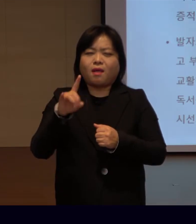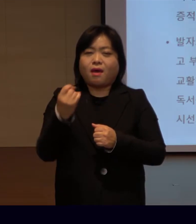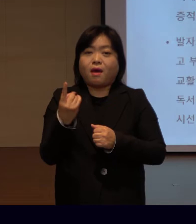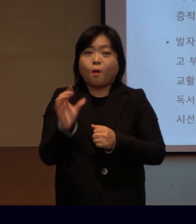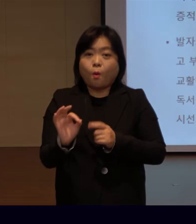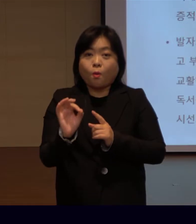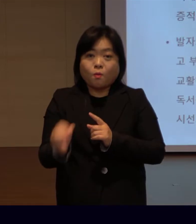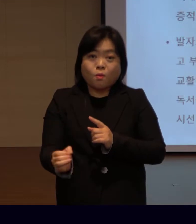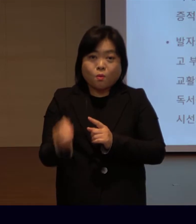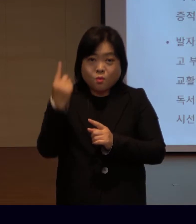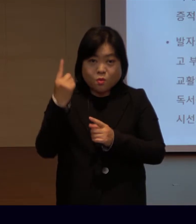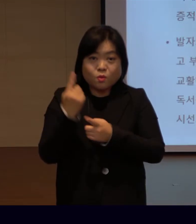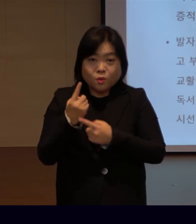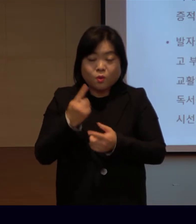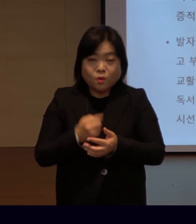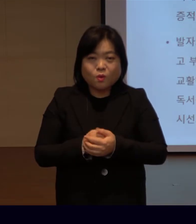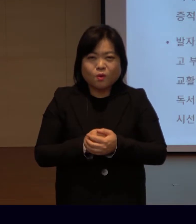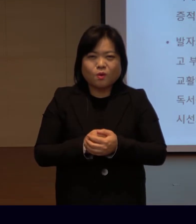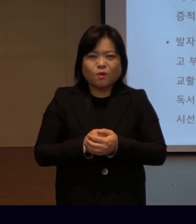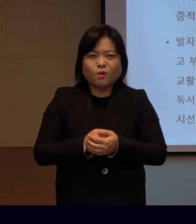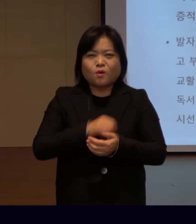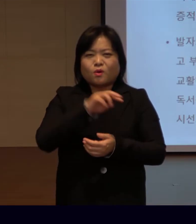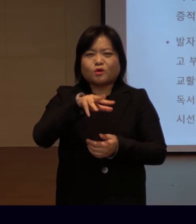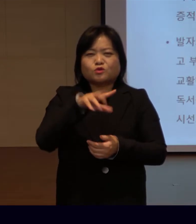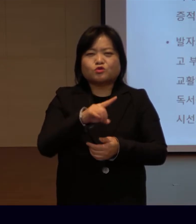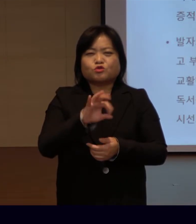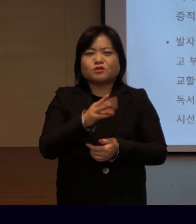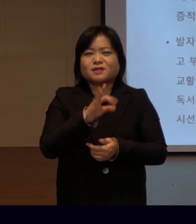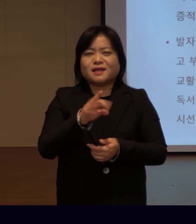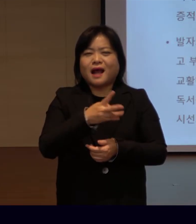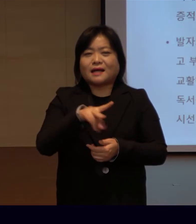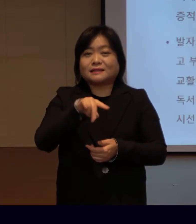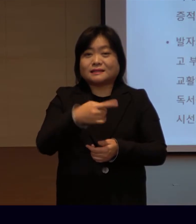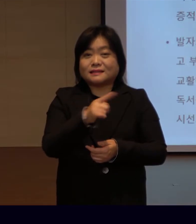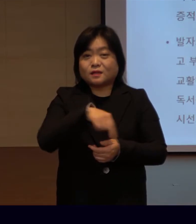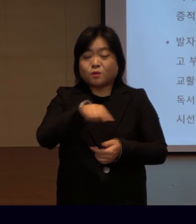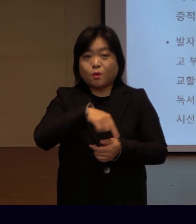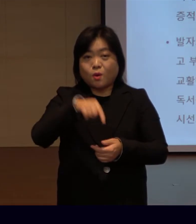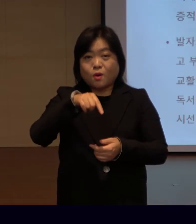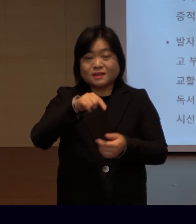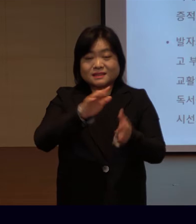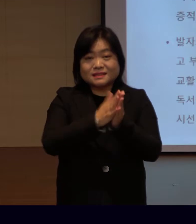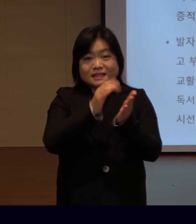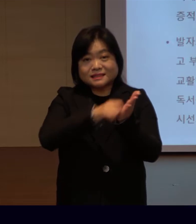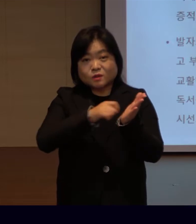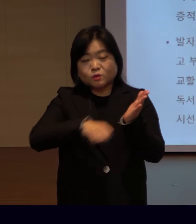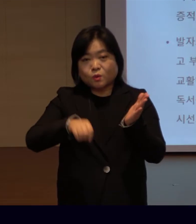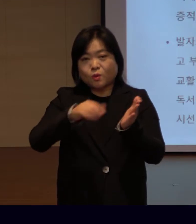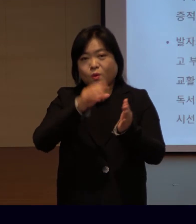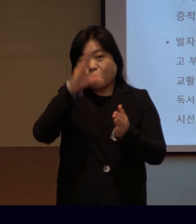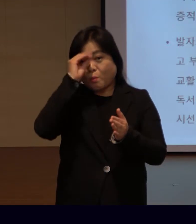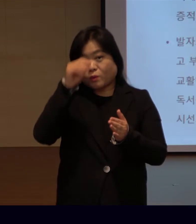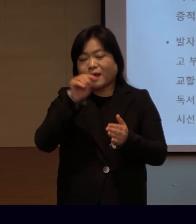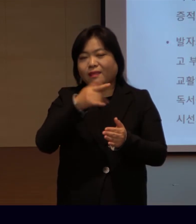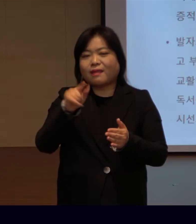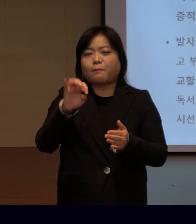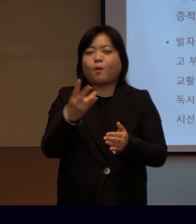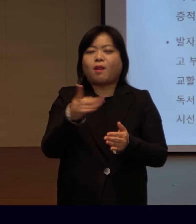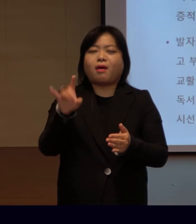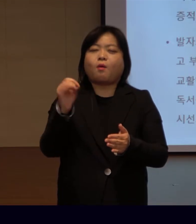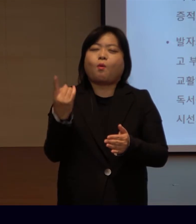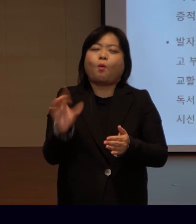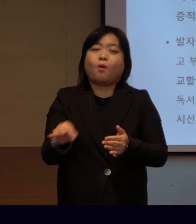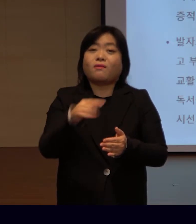이제 스탕달 말씀하셨지만 스탕달의 주인공 줄리앙 소렐도 모델이 나폴레옹이었잖아요. 나도 할 수 있어. 나폴레옹